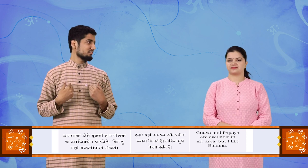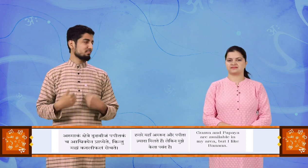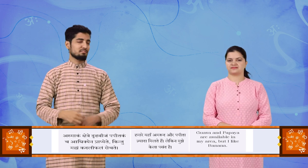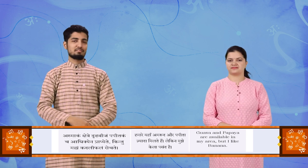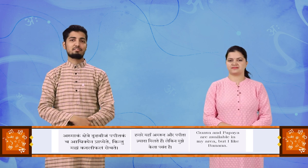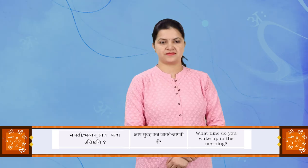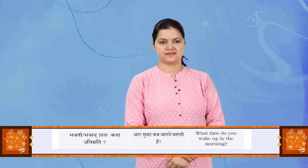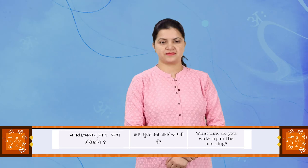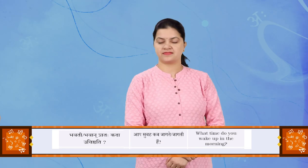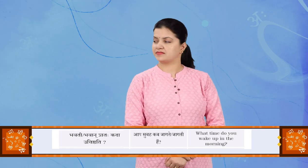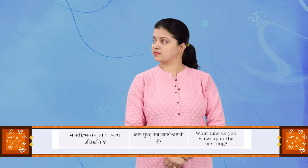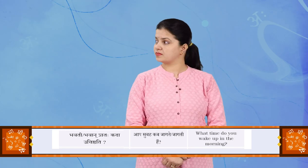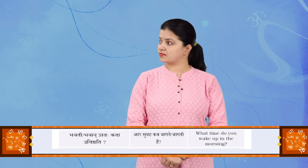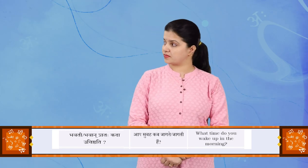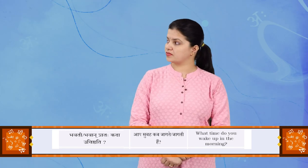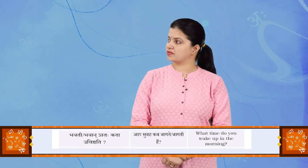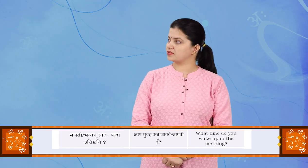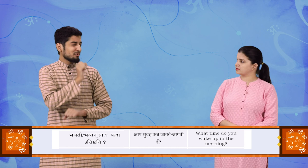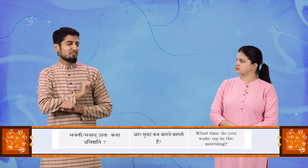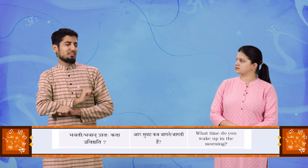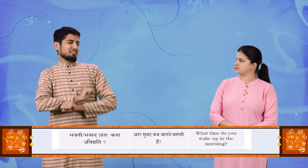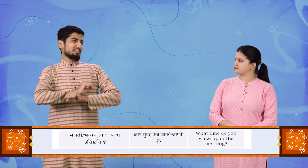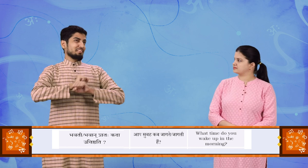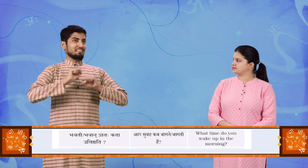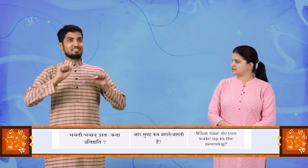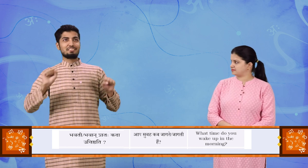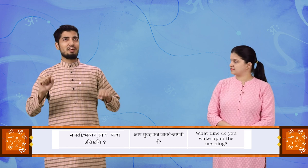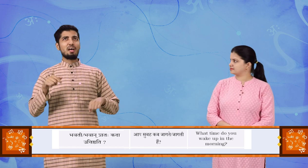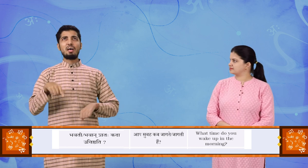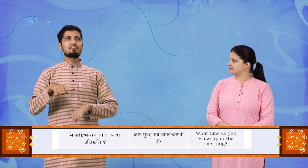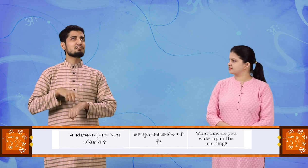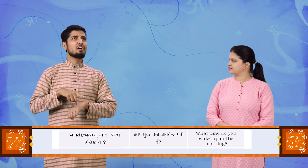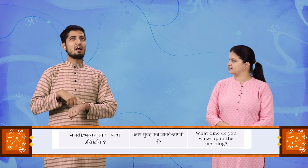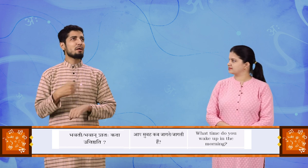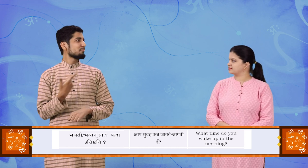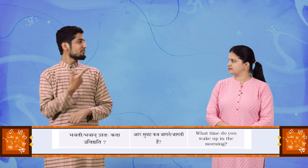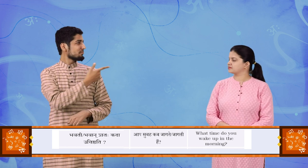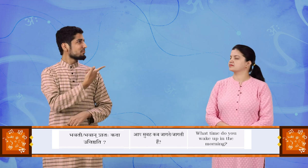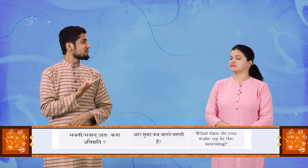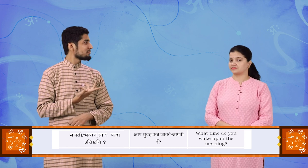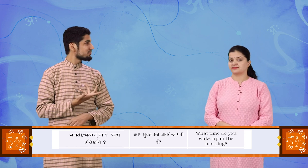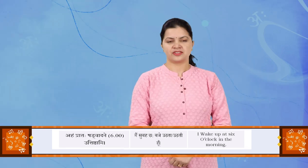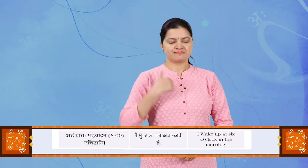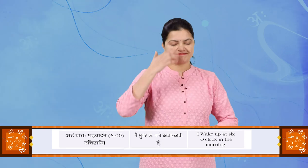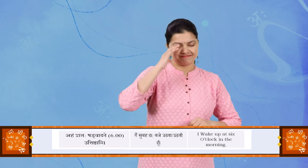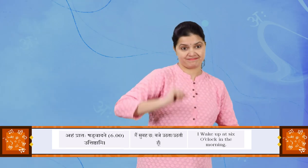कि अवधी का तक लुटती है एक अहम